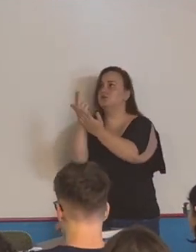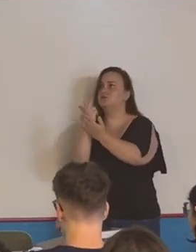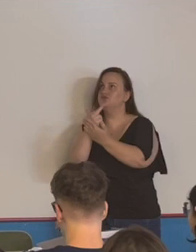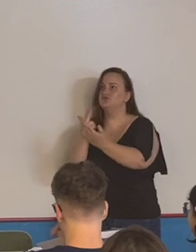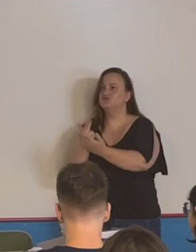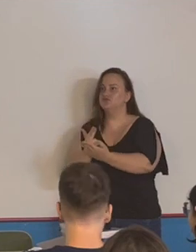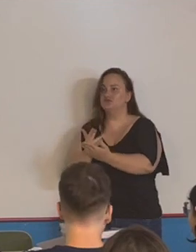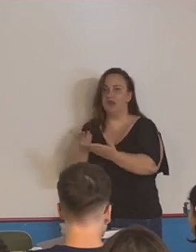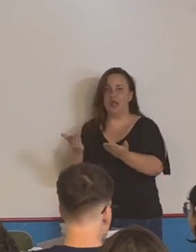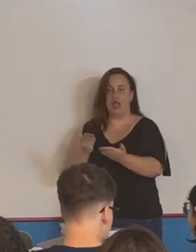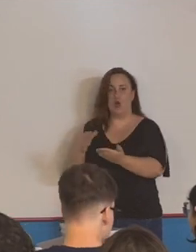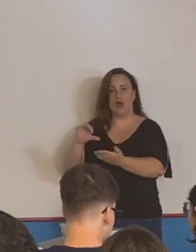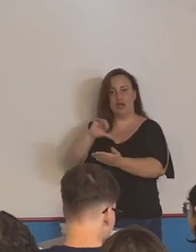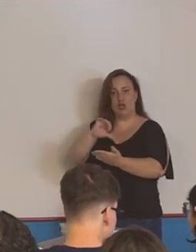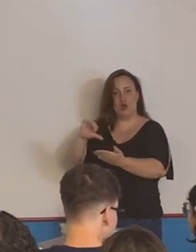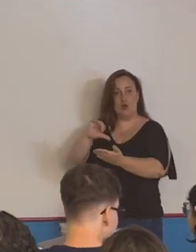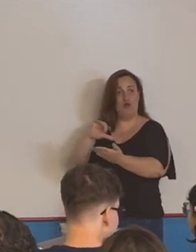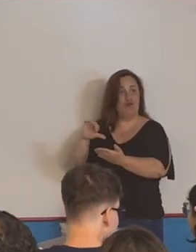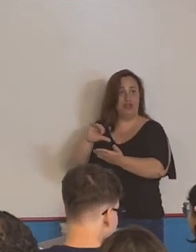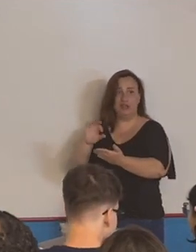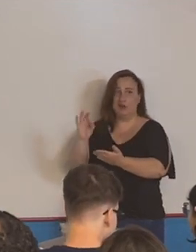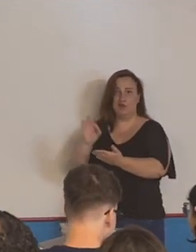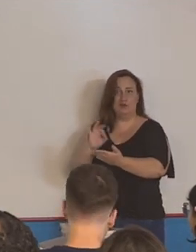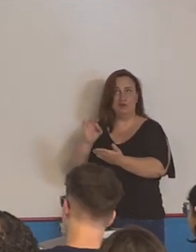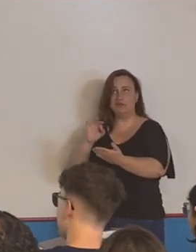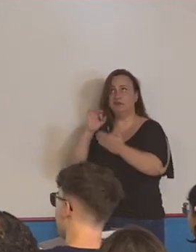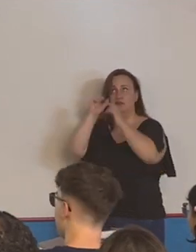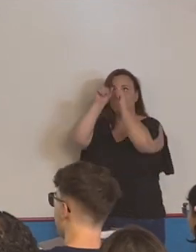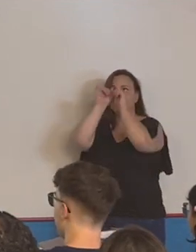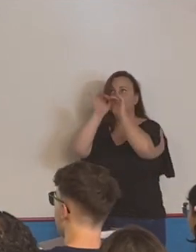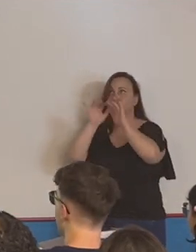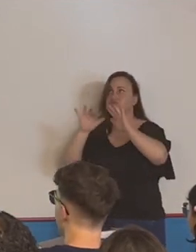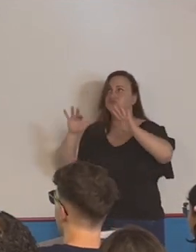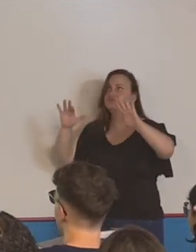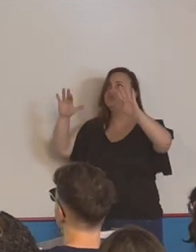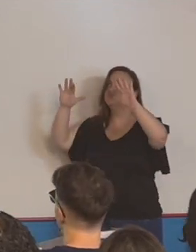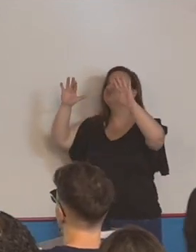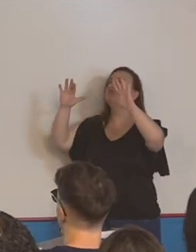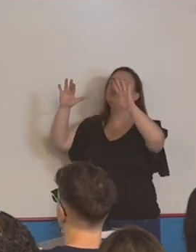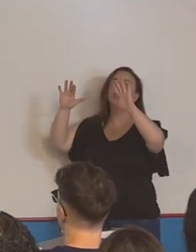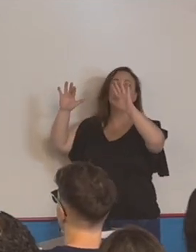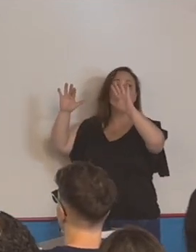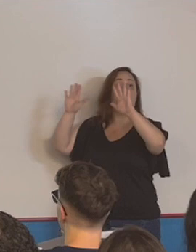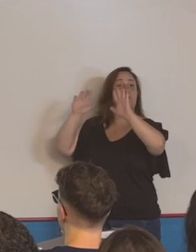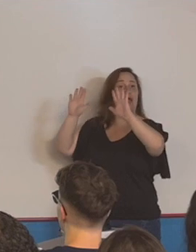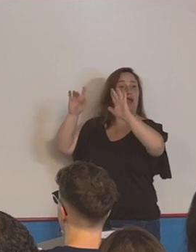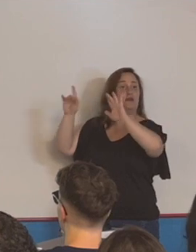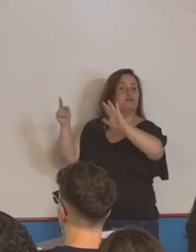de 99% da minha cabeça, assim. E nessa época, como eu estava ainda experimentando muita coisa,